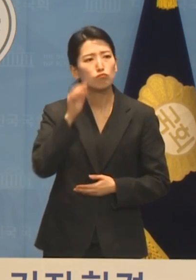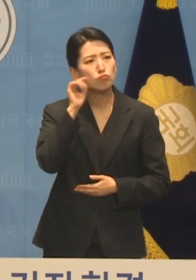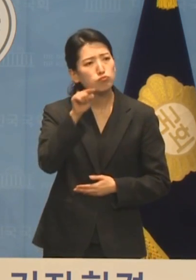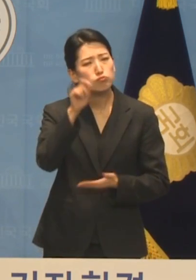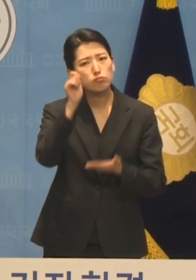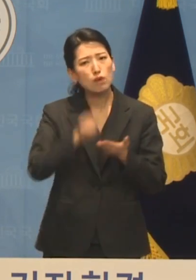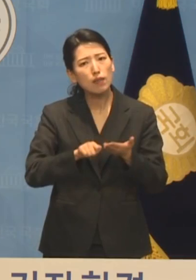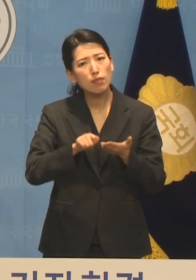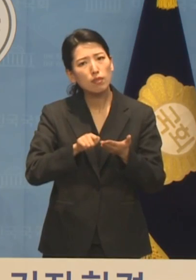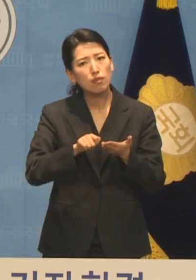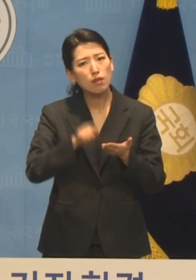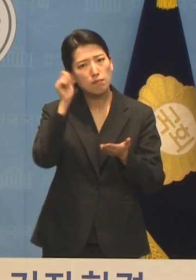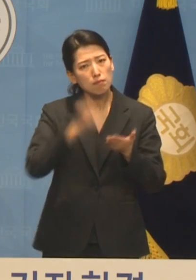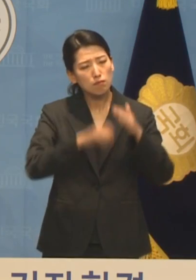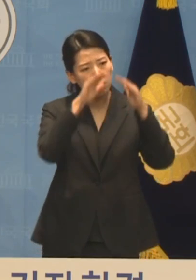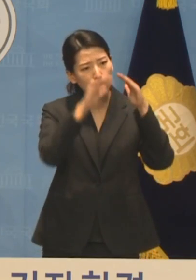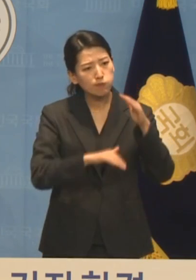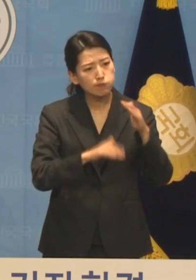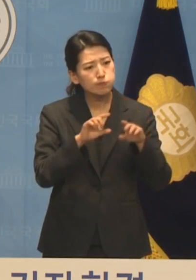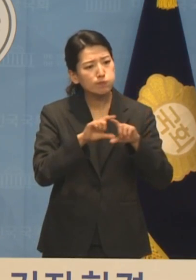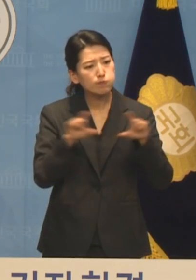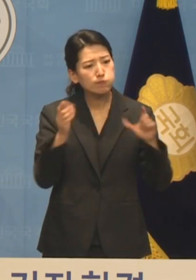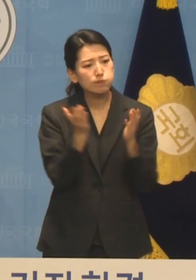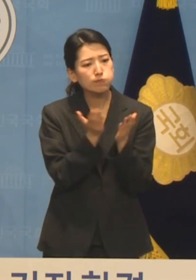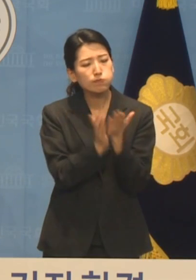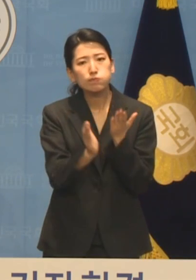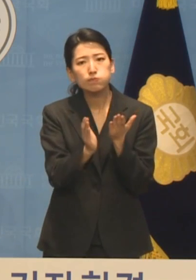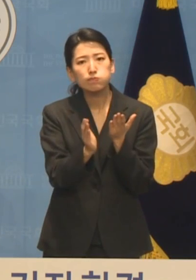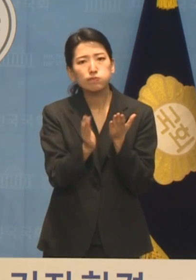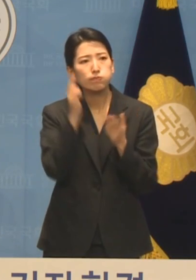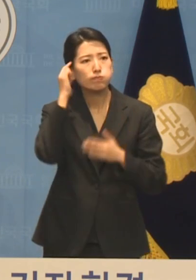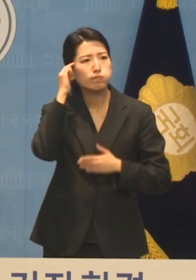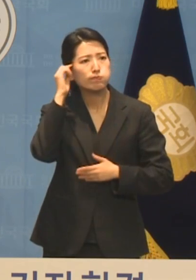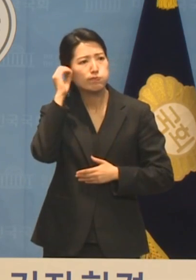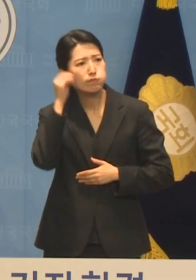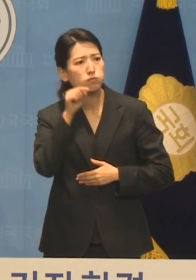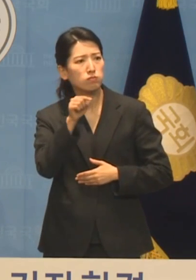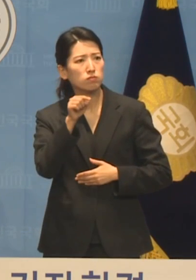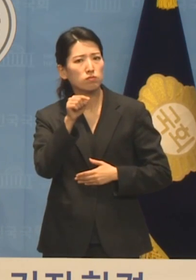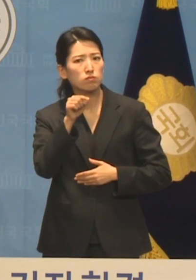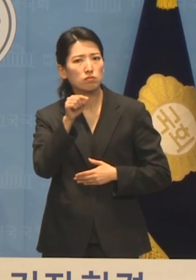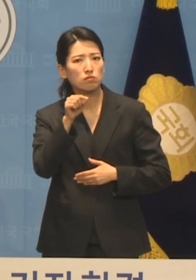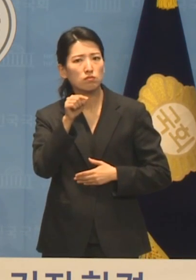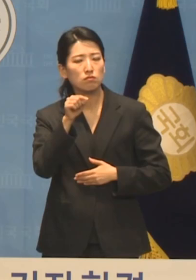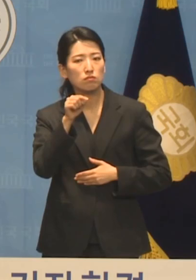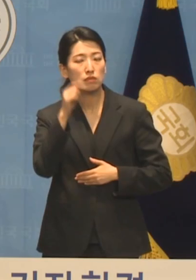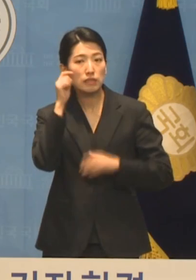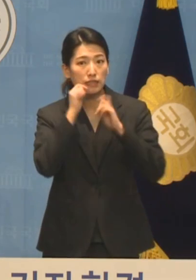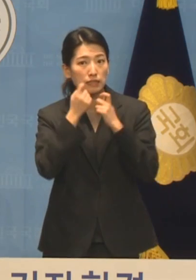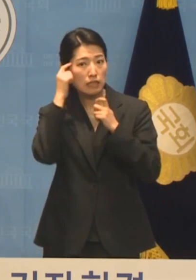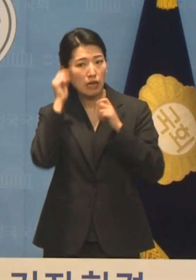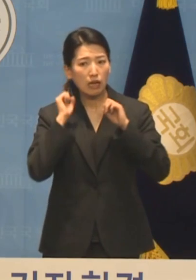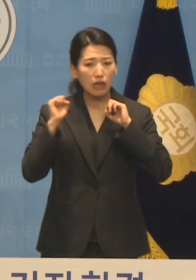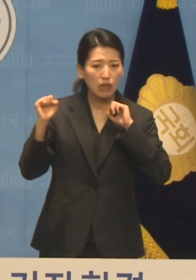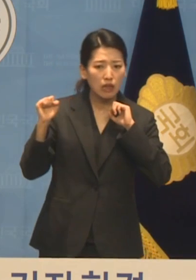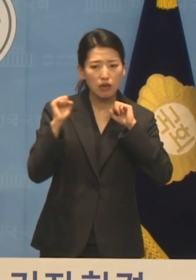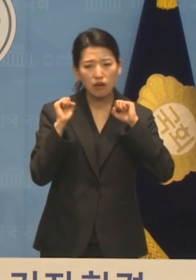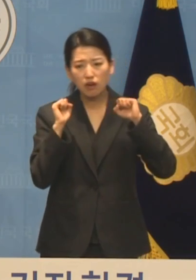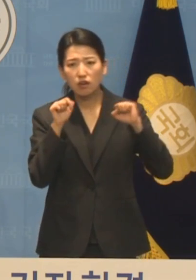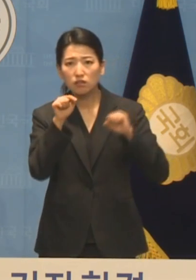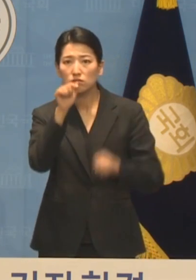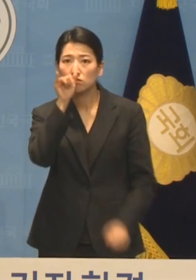공정하지 못한 판결, 논리 모순적인 판결, 또 이중적인 잣대를 적용한 판결은 재판이